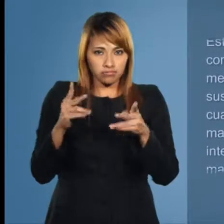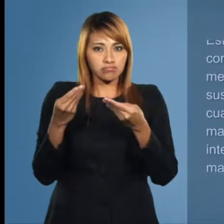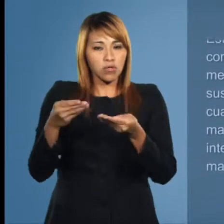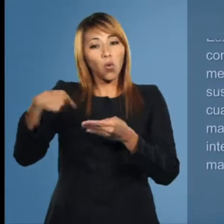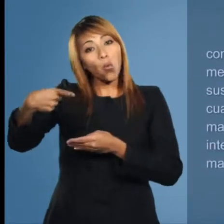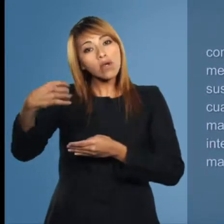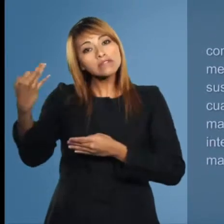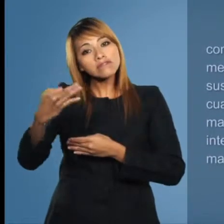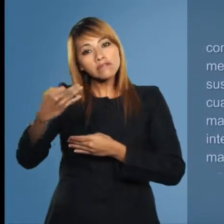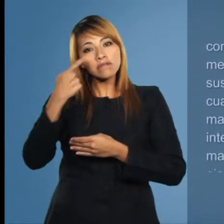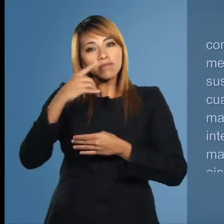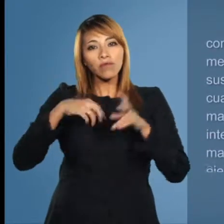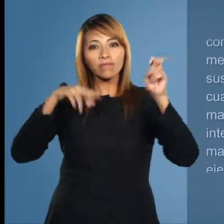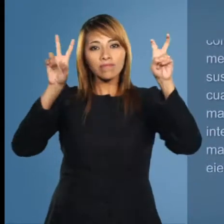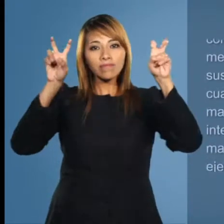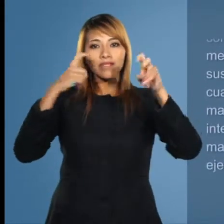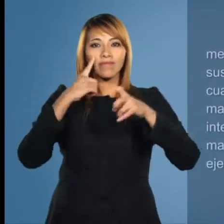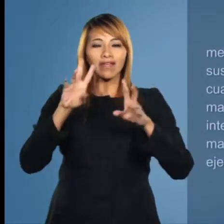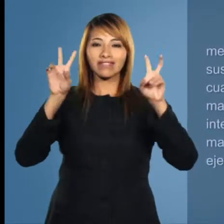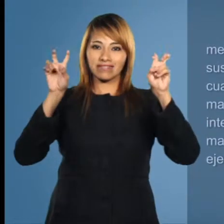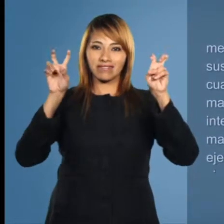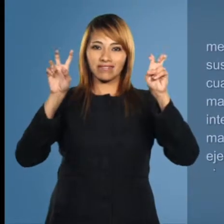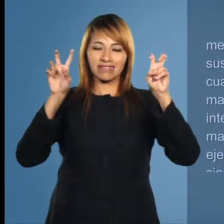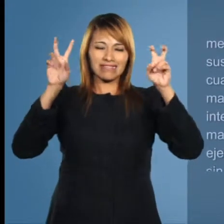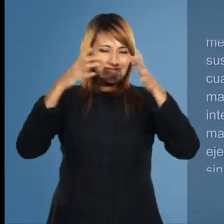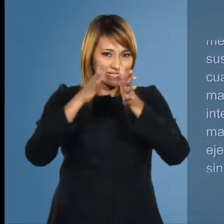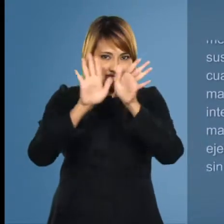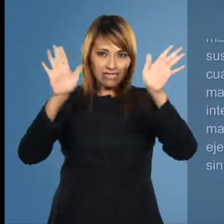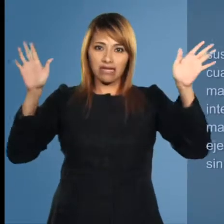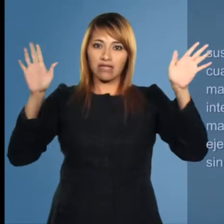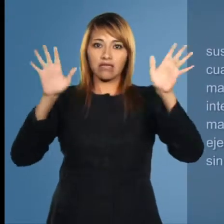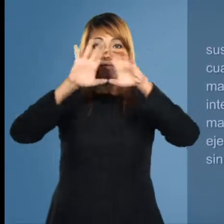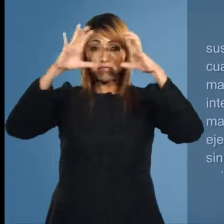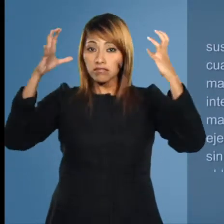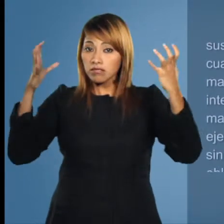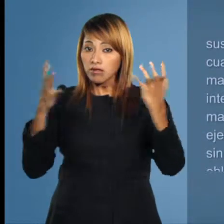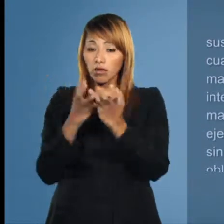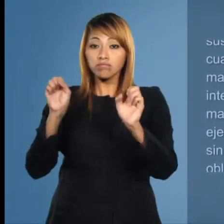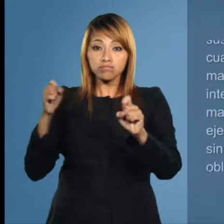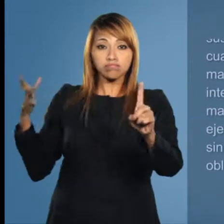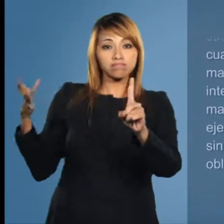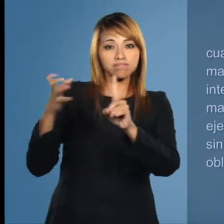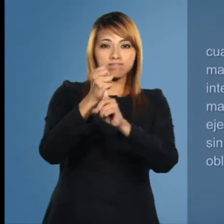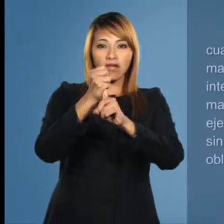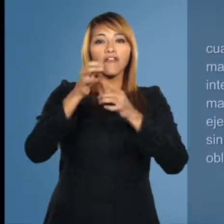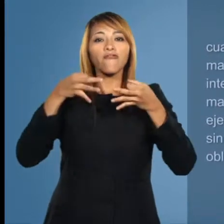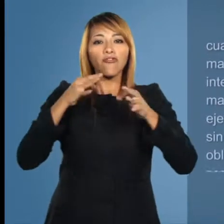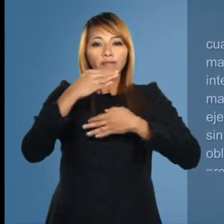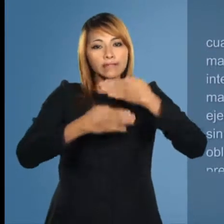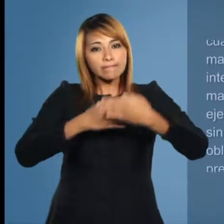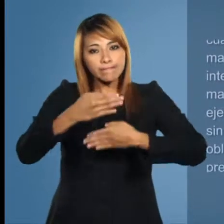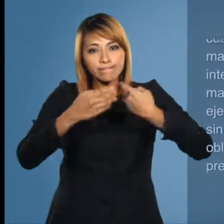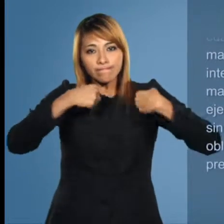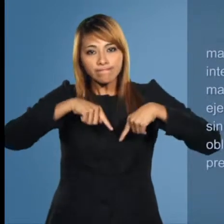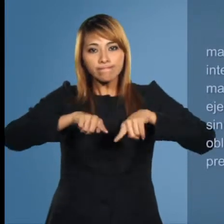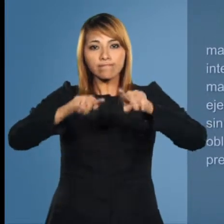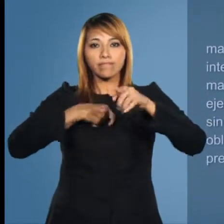necesario, en el marco de la cooperación internacional, para lograr de manera progresiva el pleno ejercicio de estos derechos,